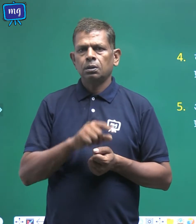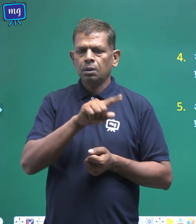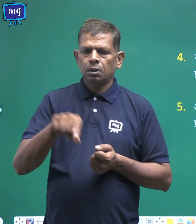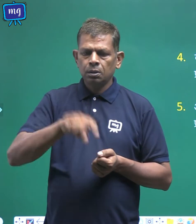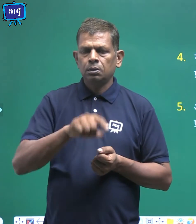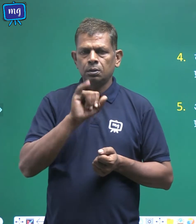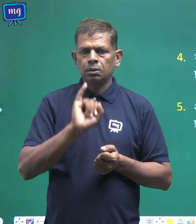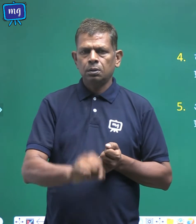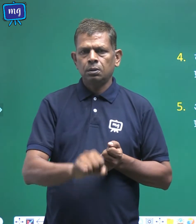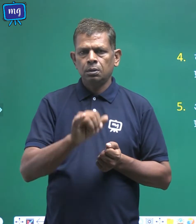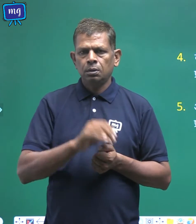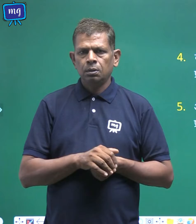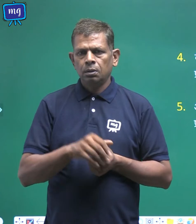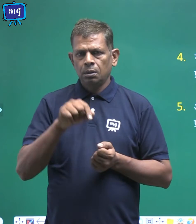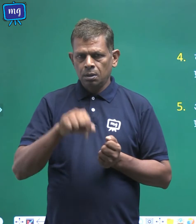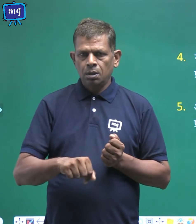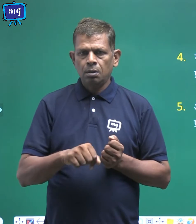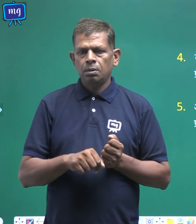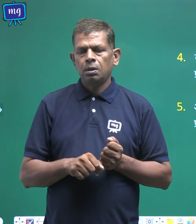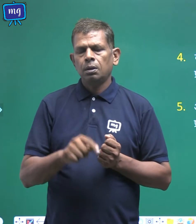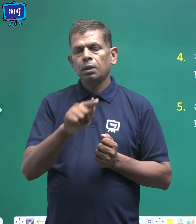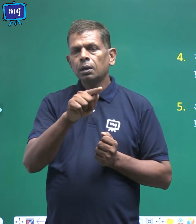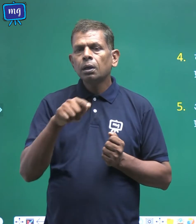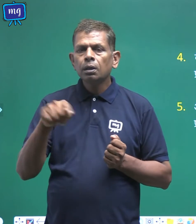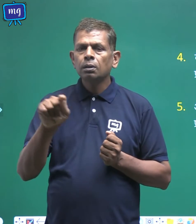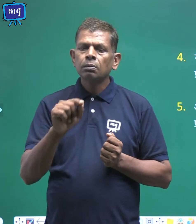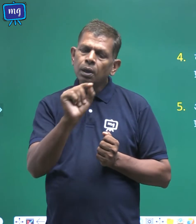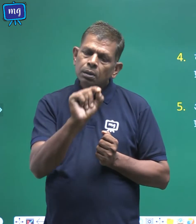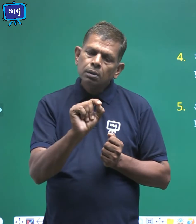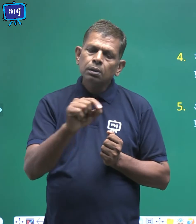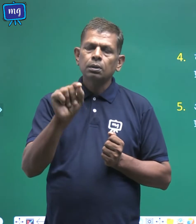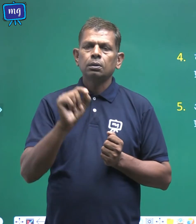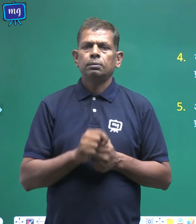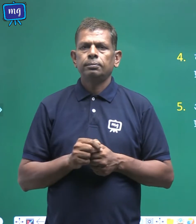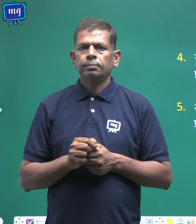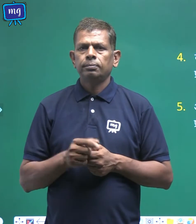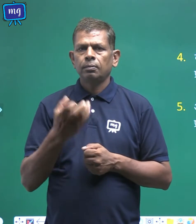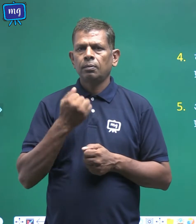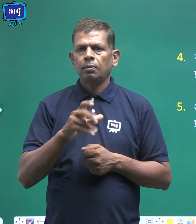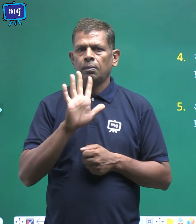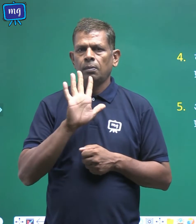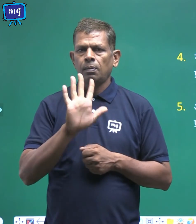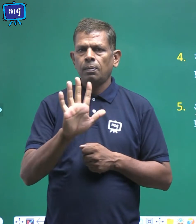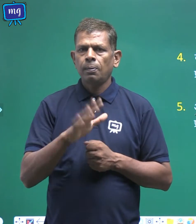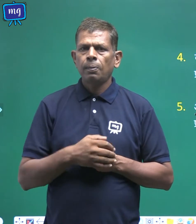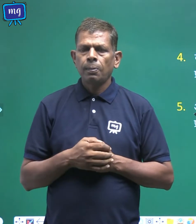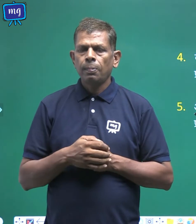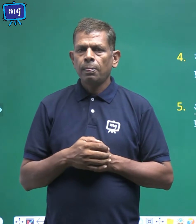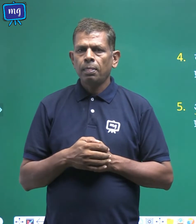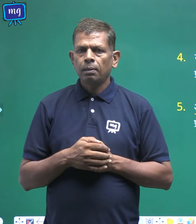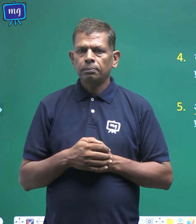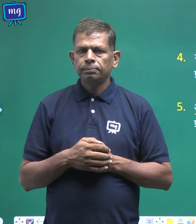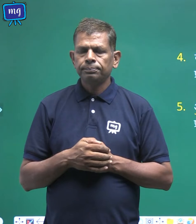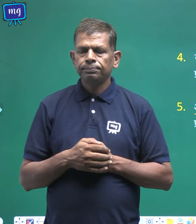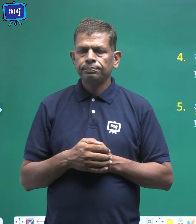है, हम असत्य पर निशान लगाएंगे। नंबर 5,